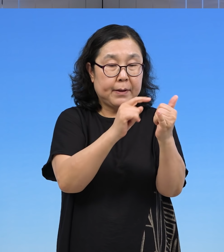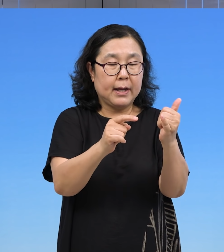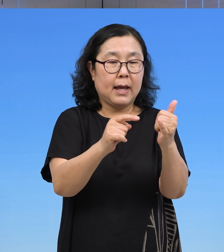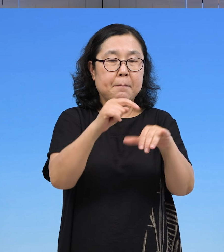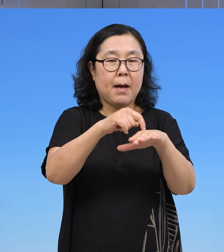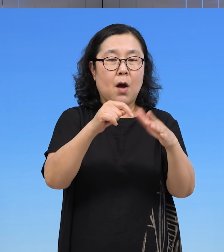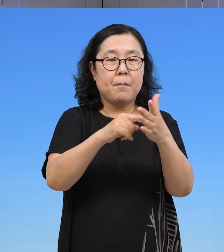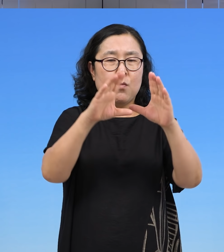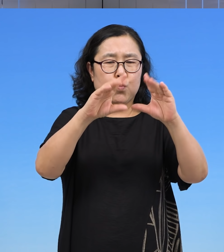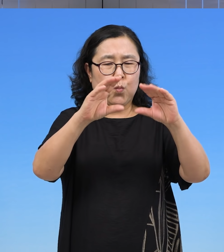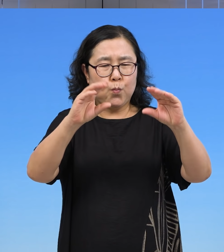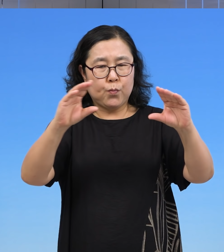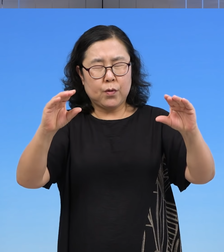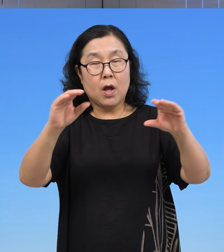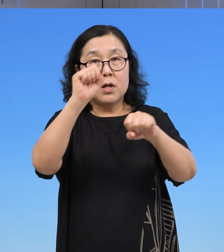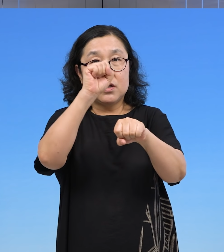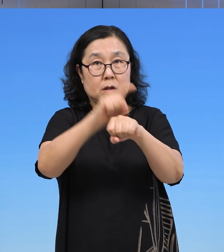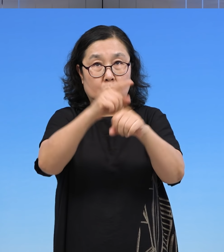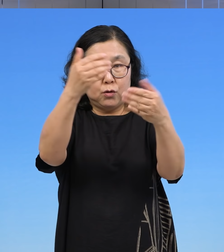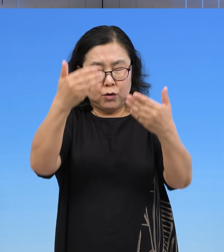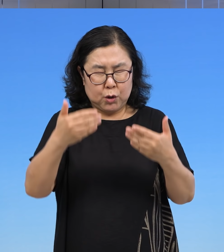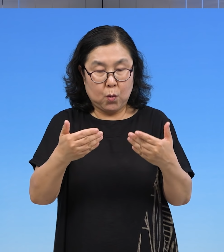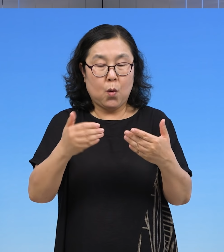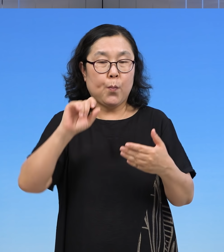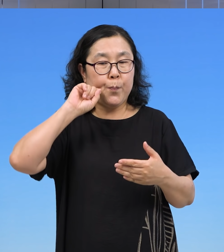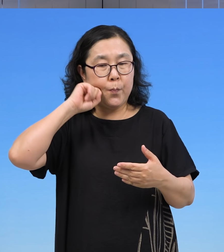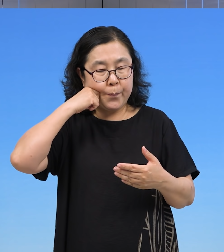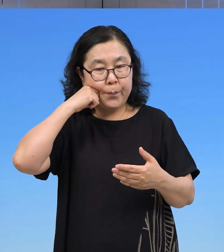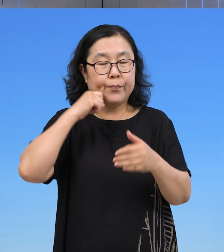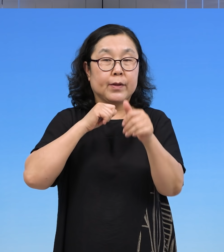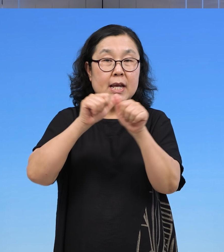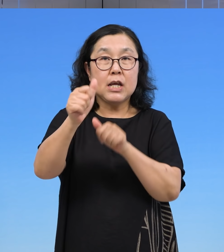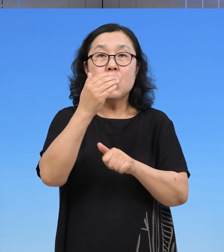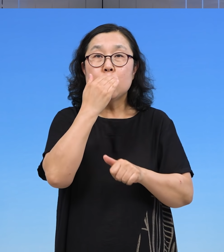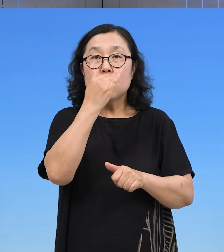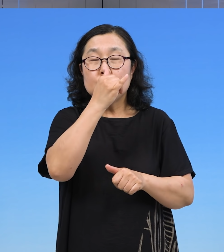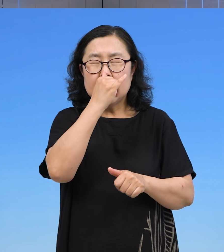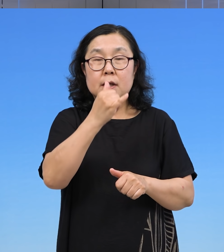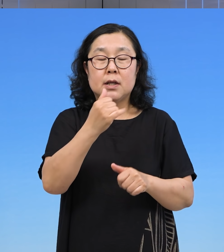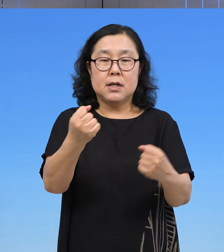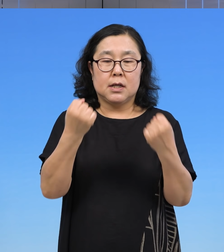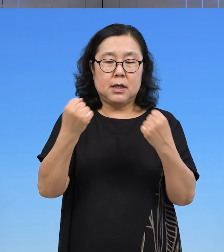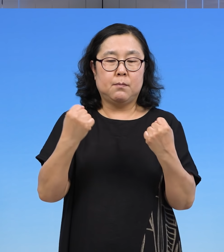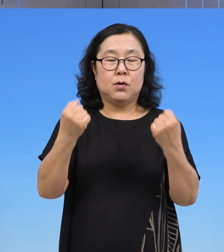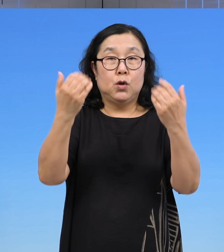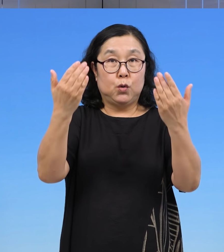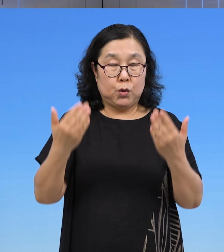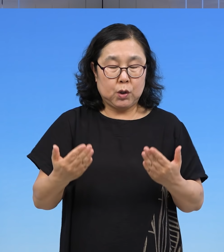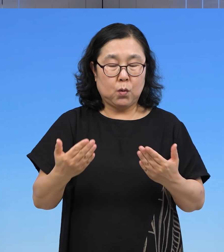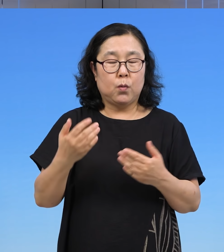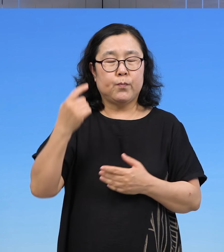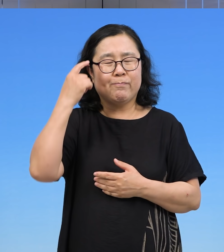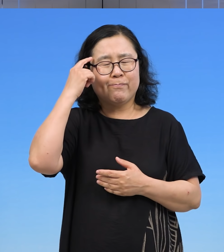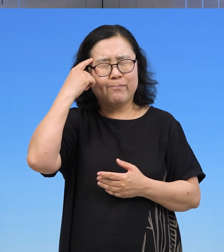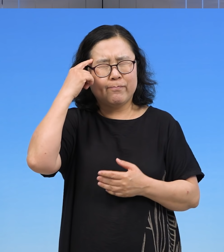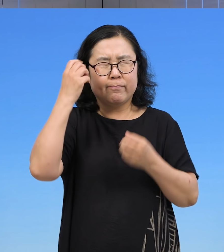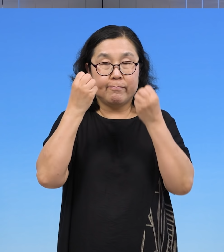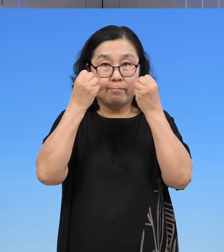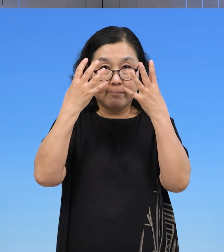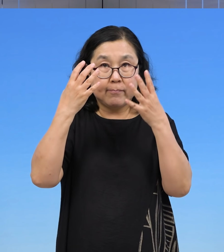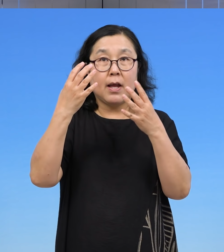유연한 마음을 주시고 난관을 뚫을 수 있는 에너지를 주시고 무엇보다도 지붕을 뚫는다고 하는 이 창의적인